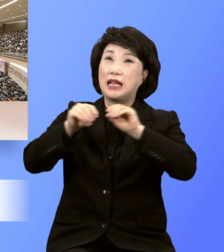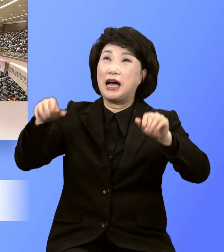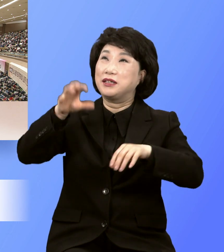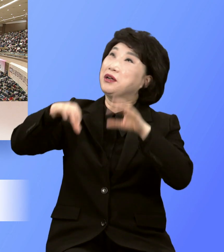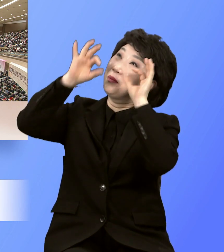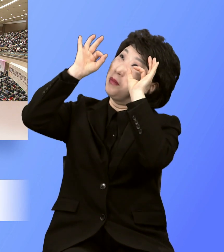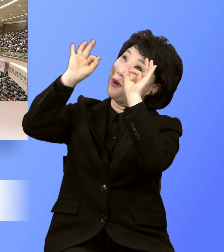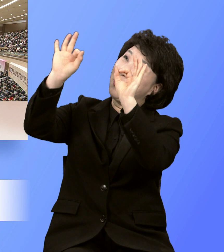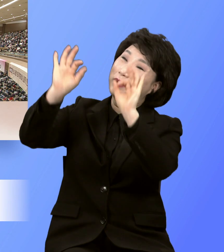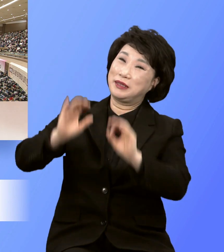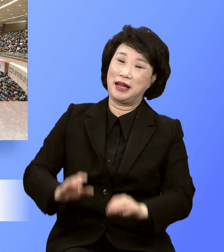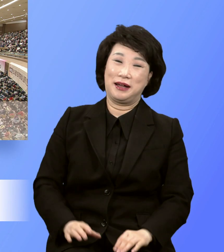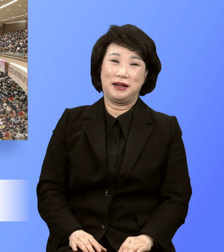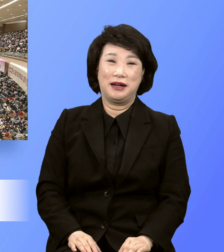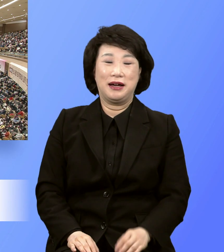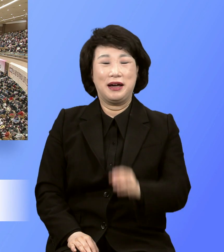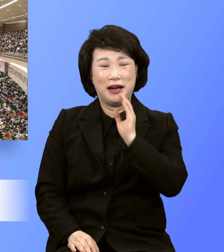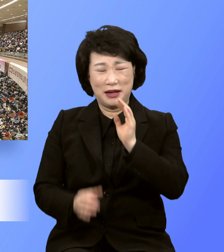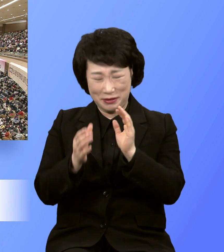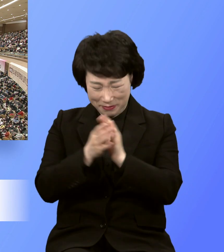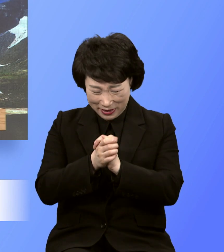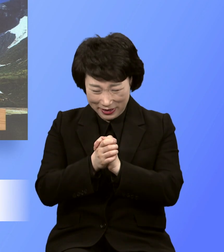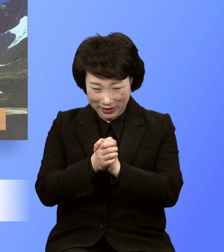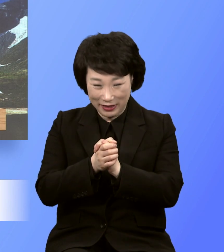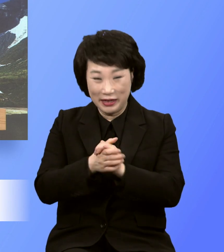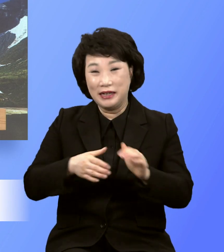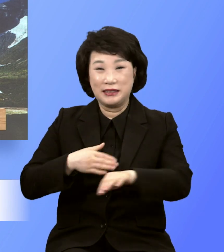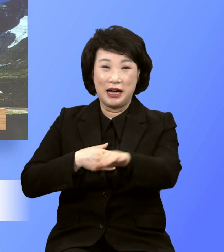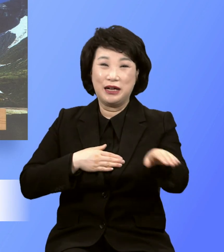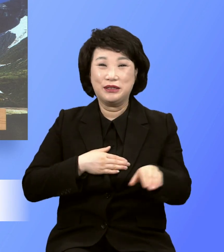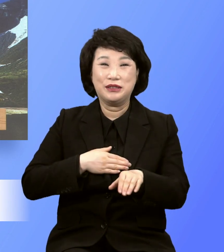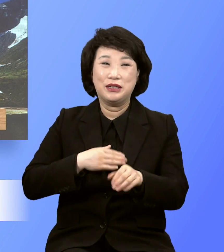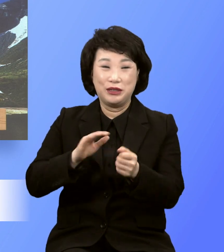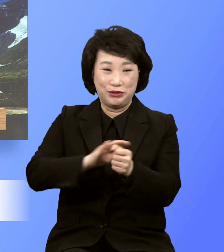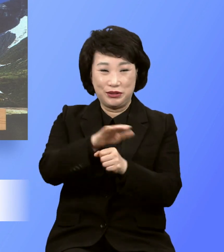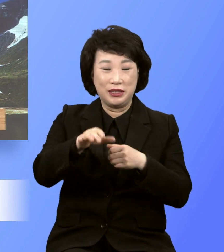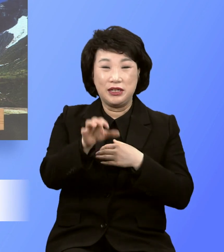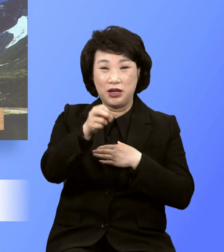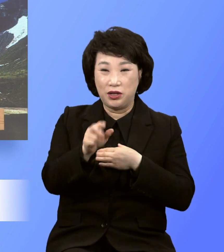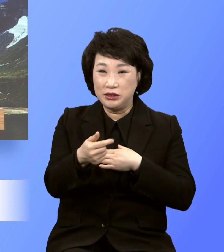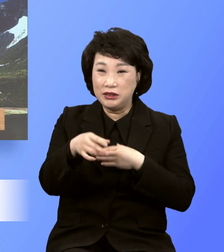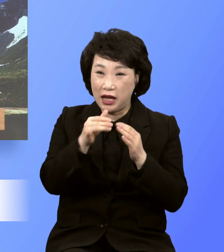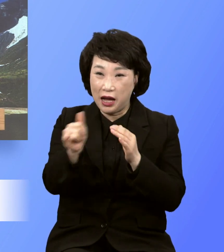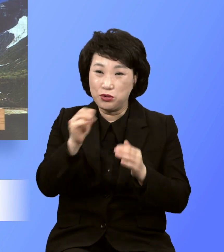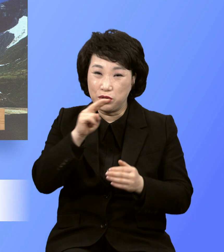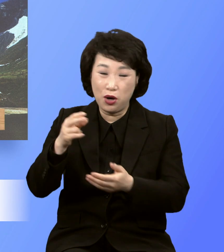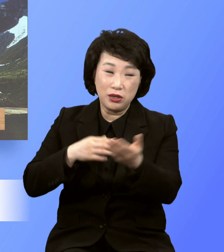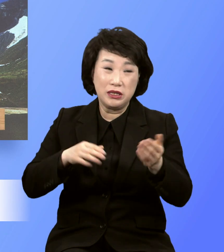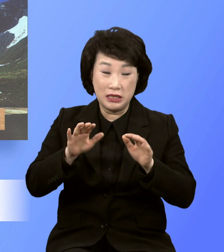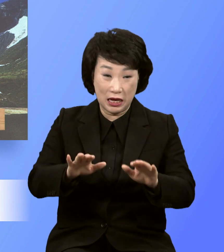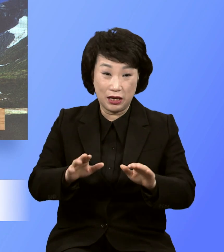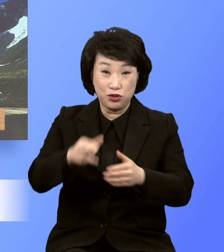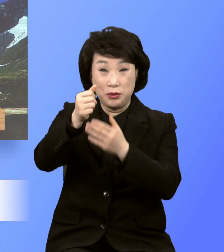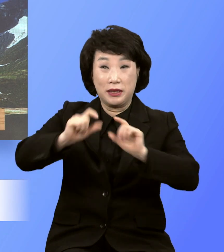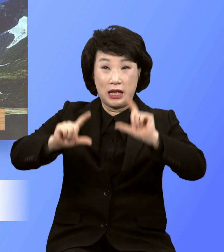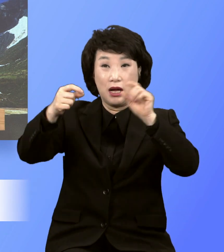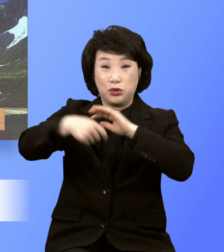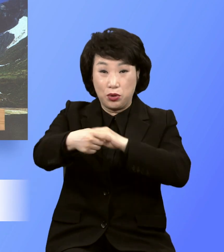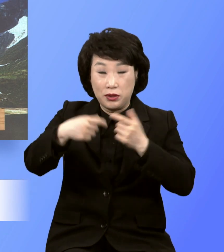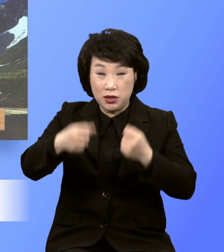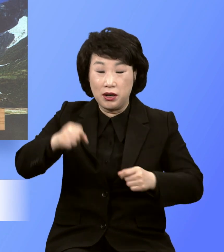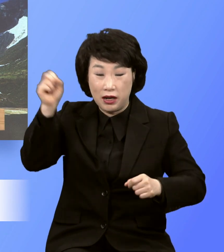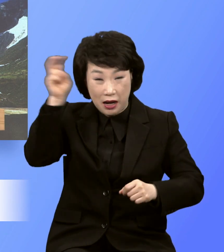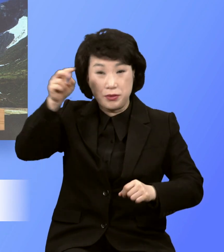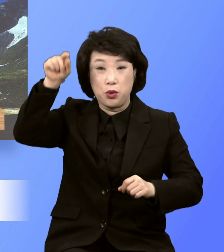땅을 바라보도다. 사랑하는 연세가족이여, 이제는 주의 날이 도적같이 임하는